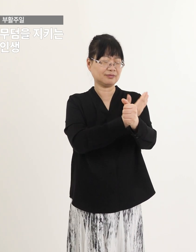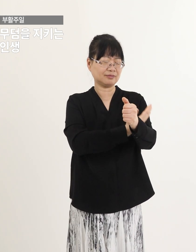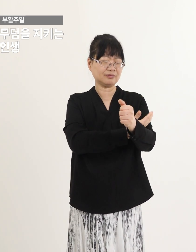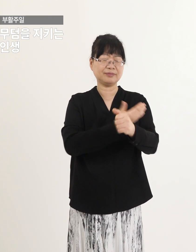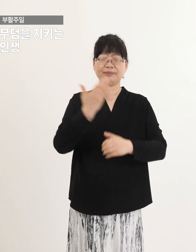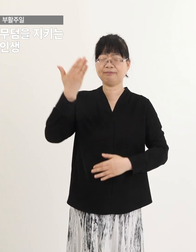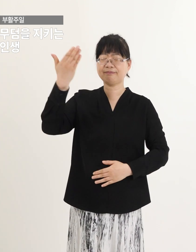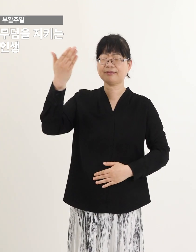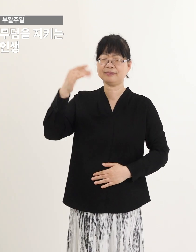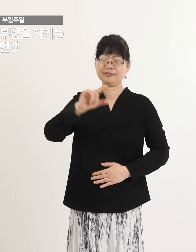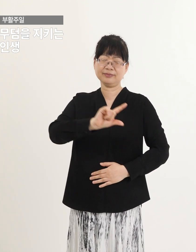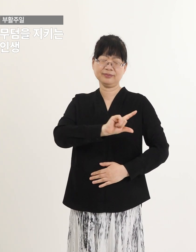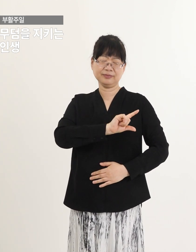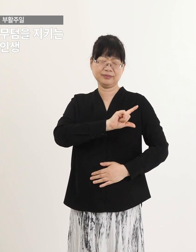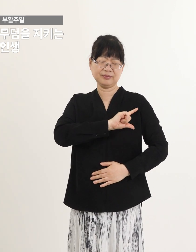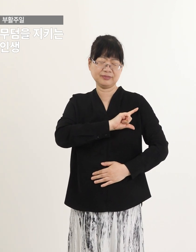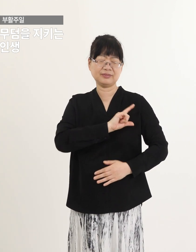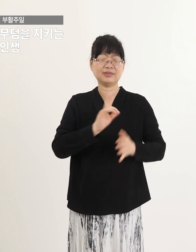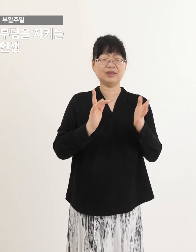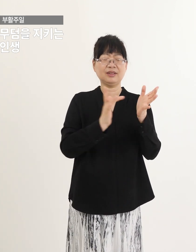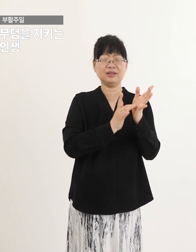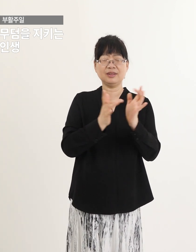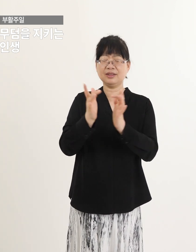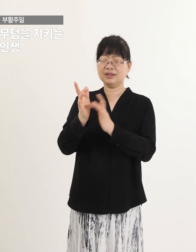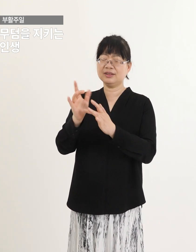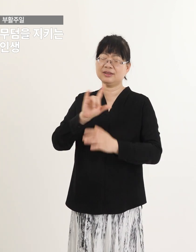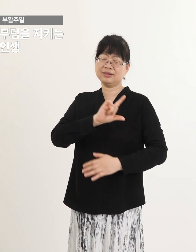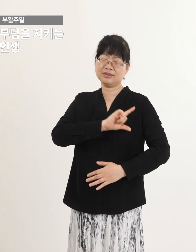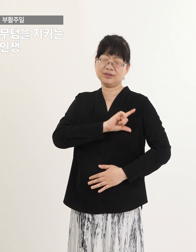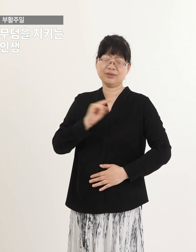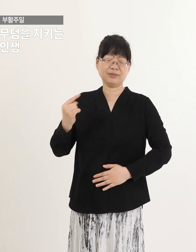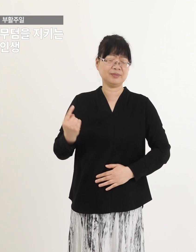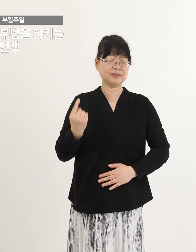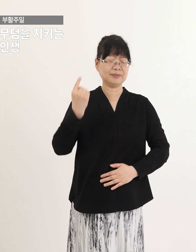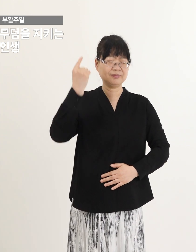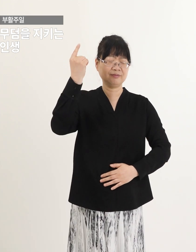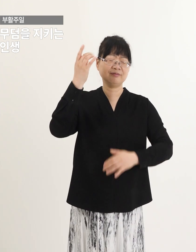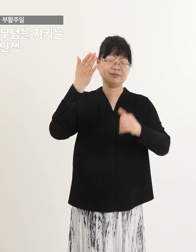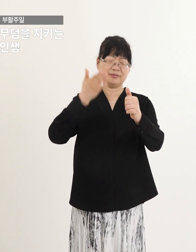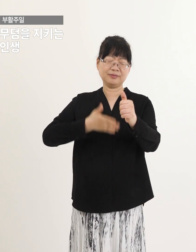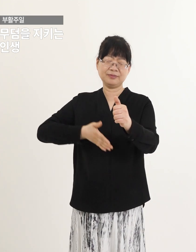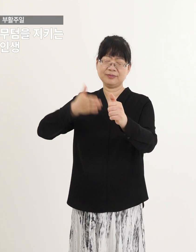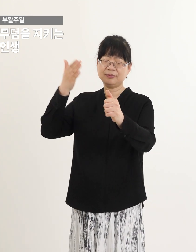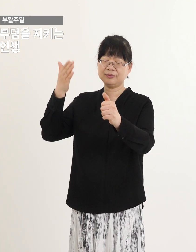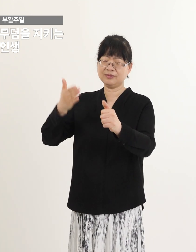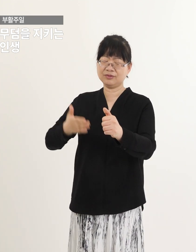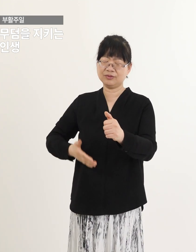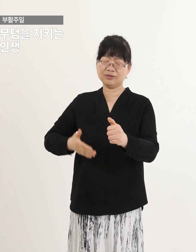능력의 온 인류가 예수의 이름을 높일 때까지